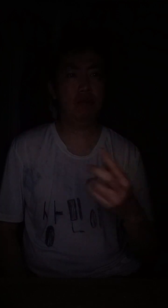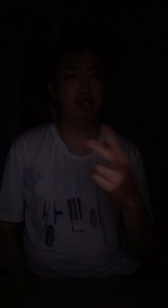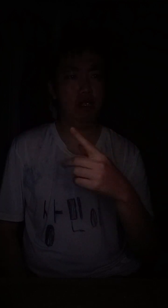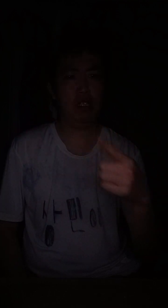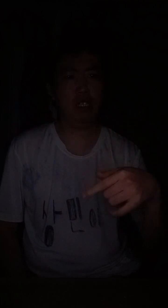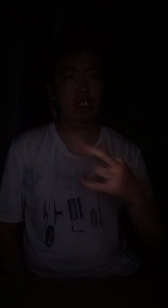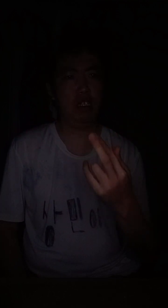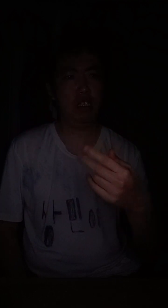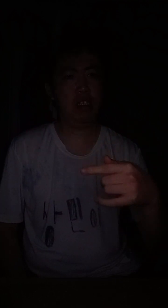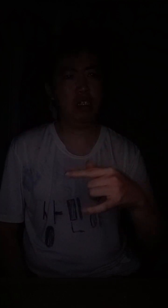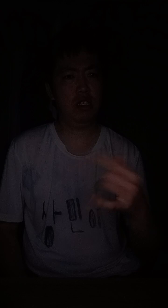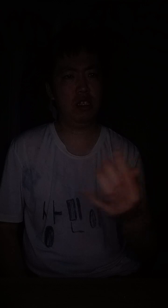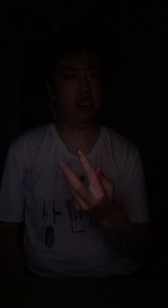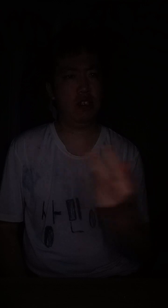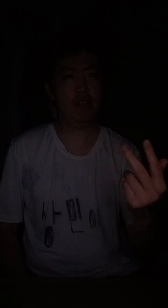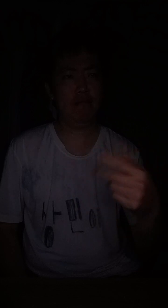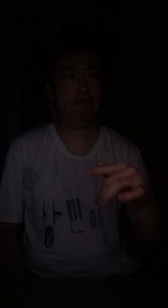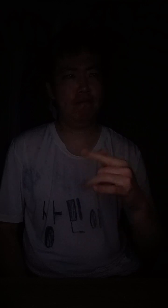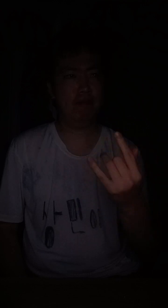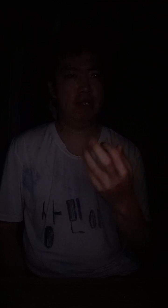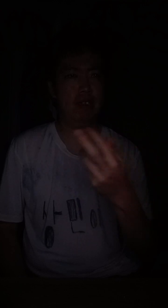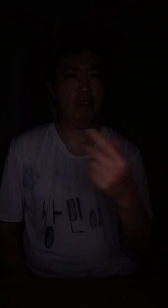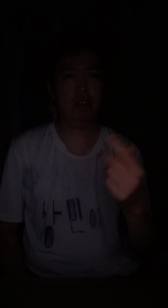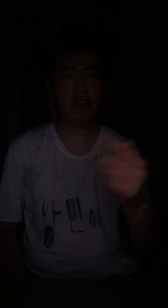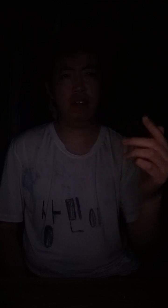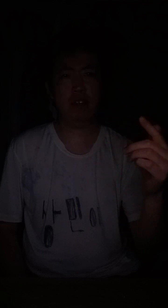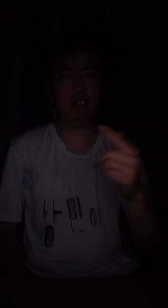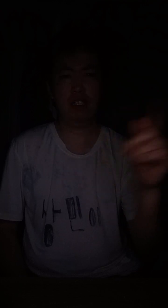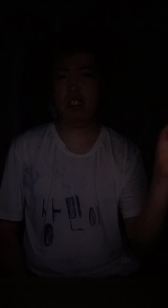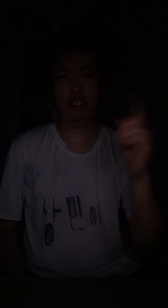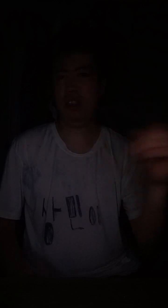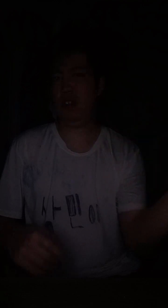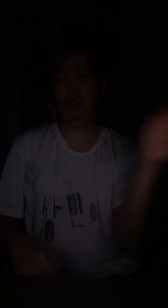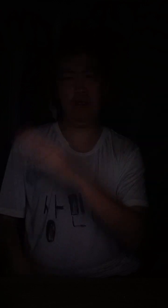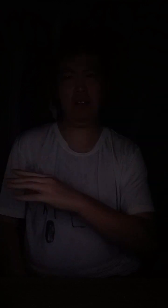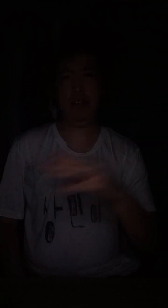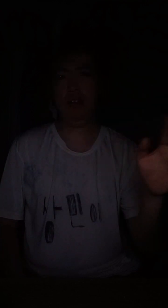구성원! 무시하는 박장범! 적이 없다!